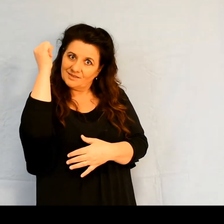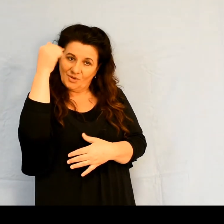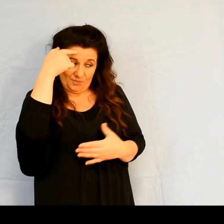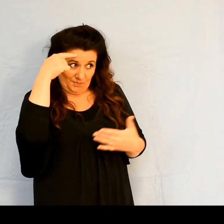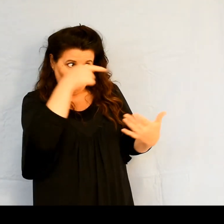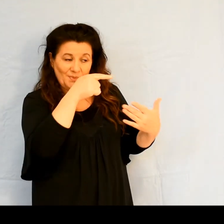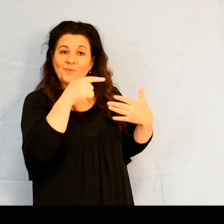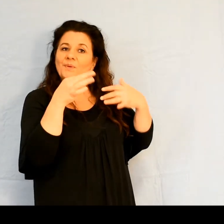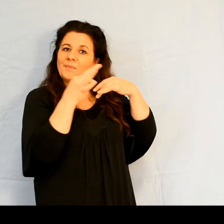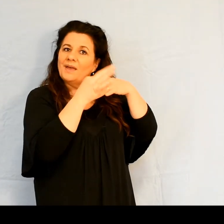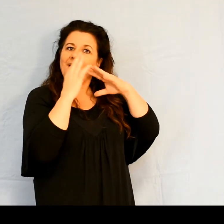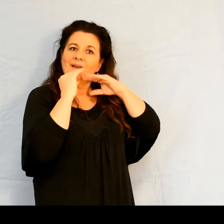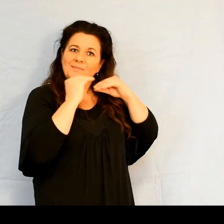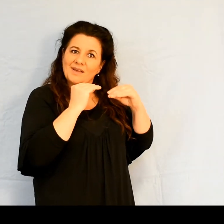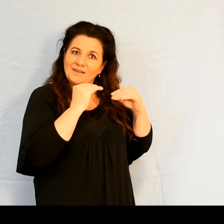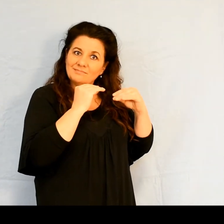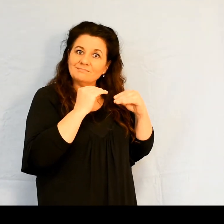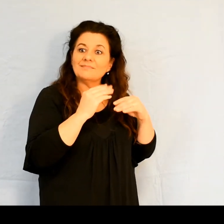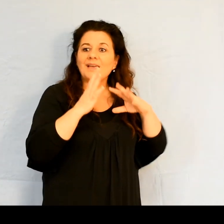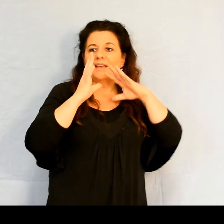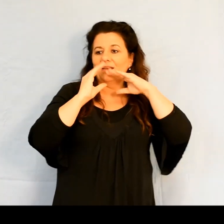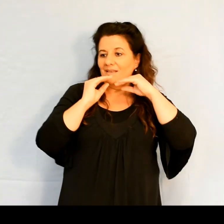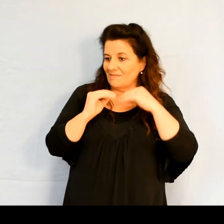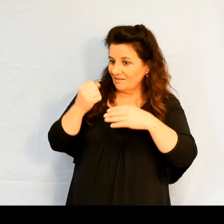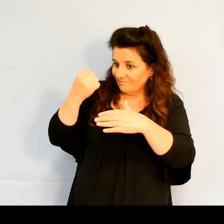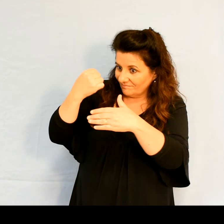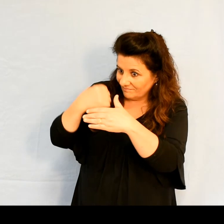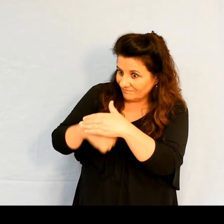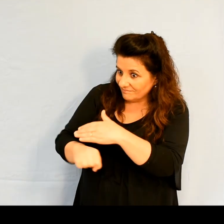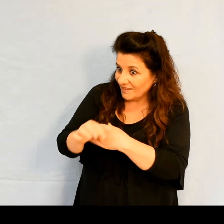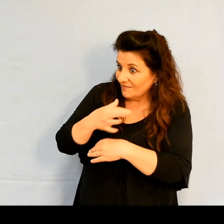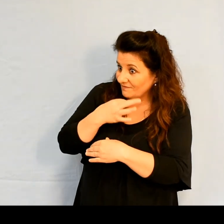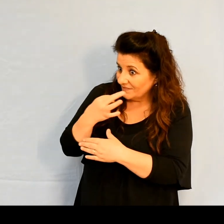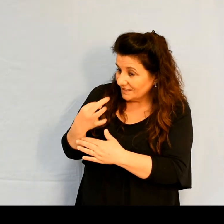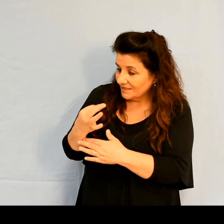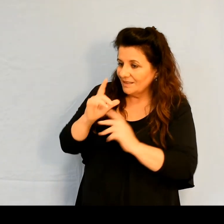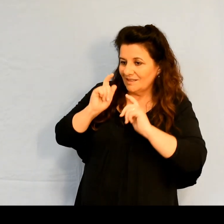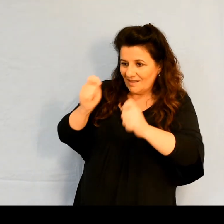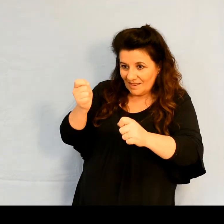que Sarah lui avait enfanté. Il l'appela Isaac.